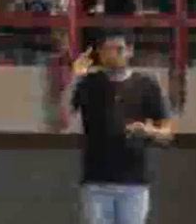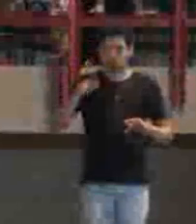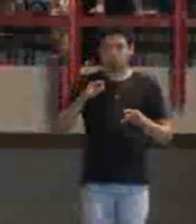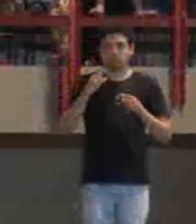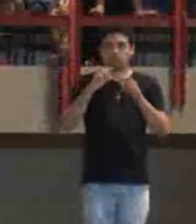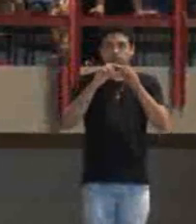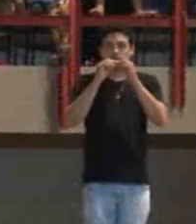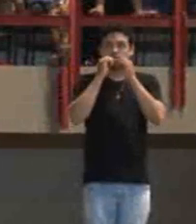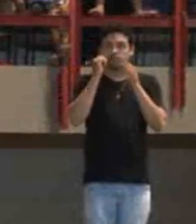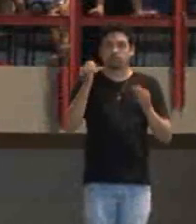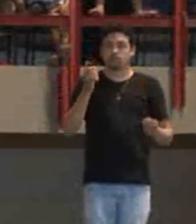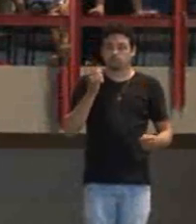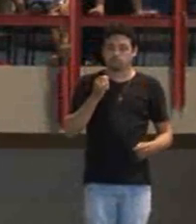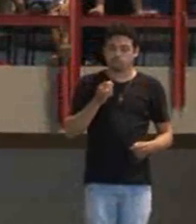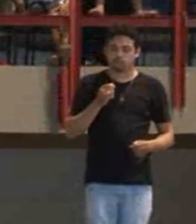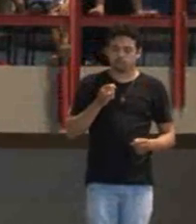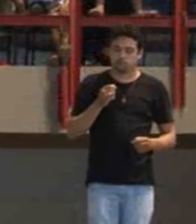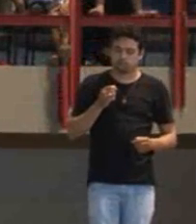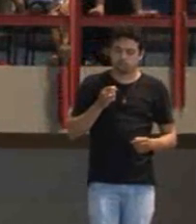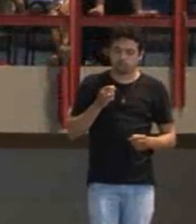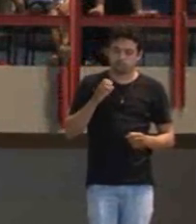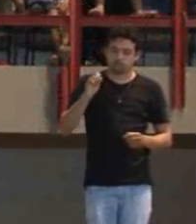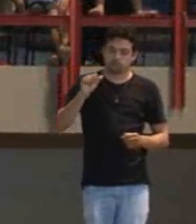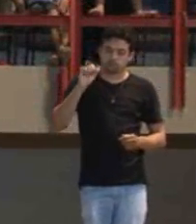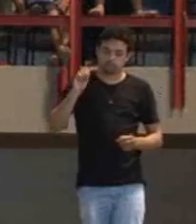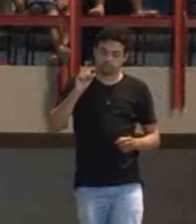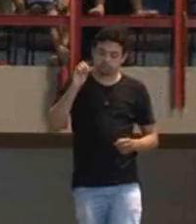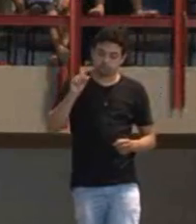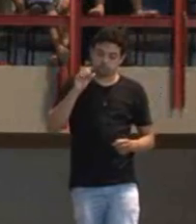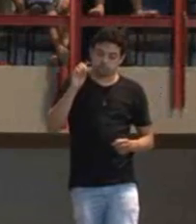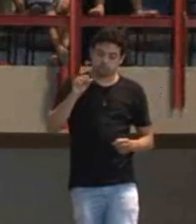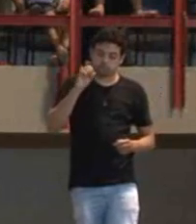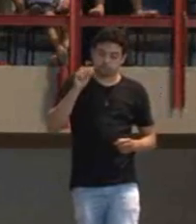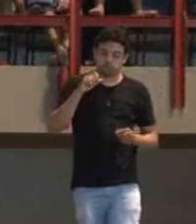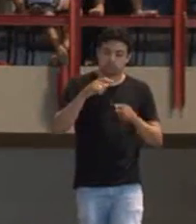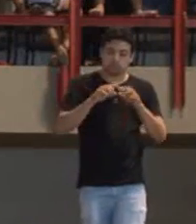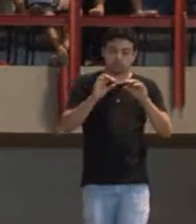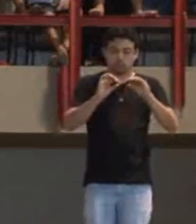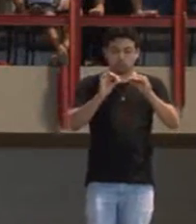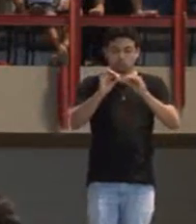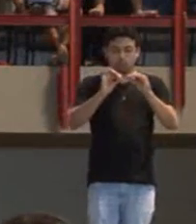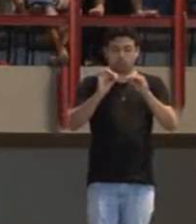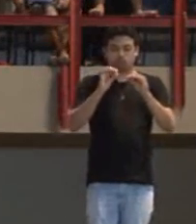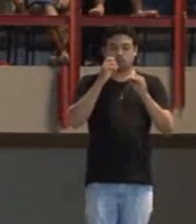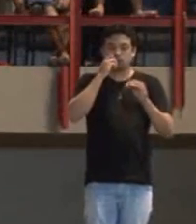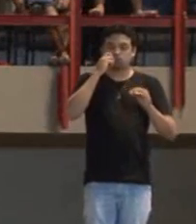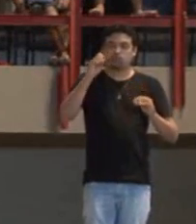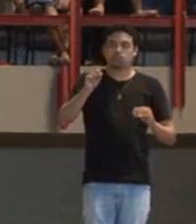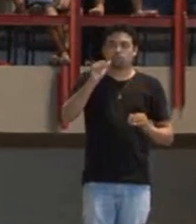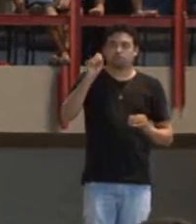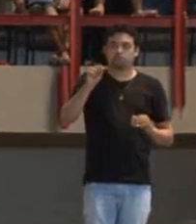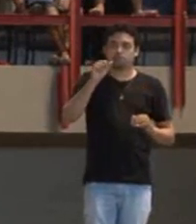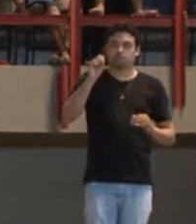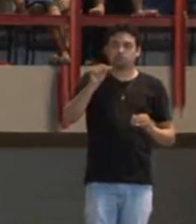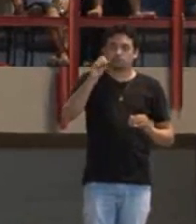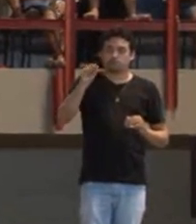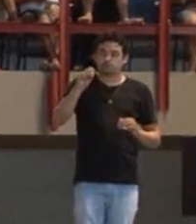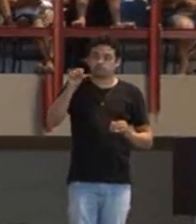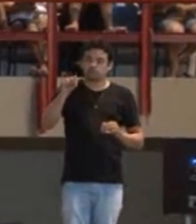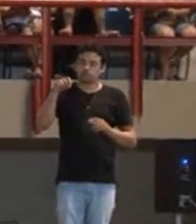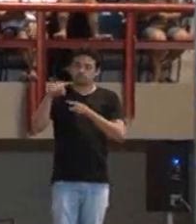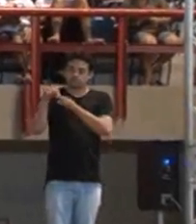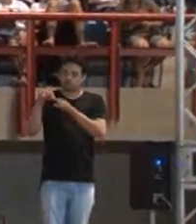Chiclete. Ai, professor, quer dizer que aquela gomazinha do chiclete que a gente masca lá, aquilo ali vem